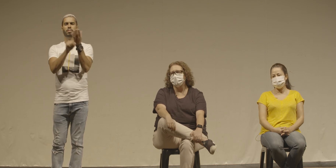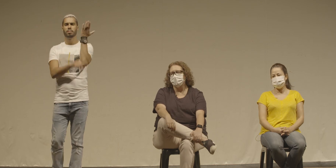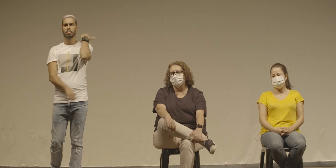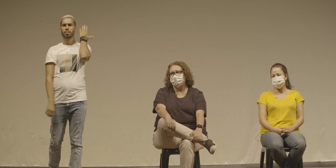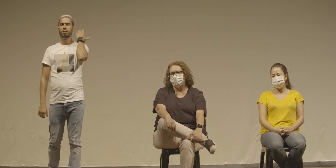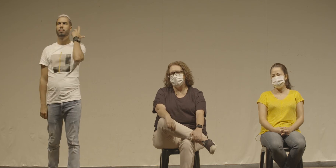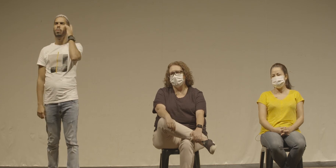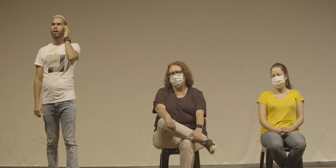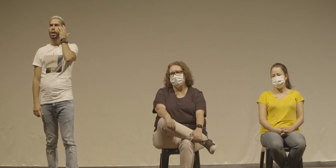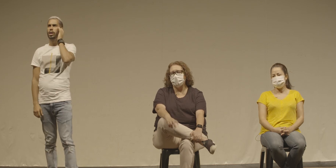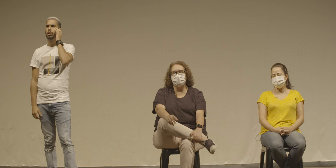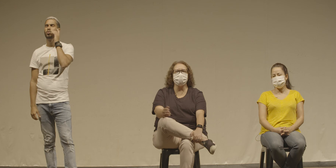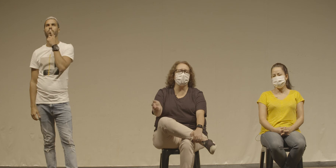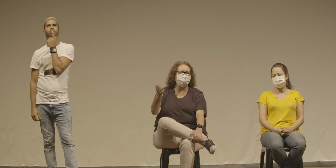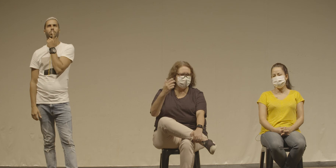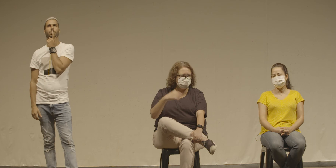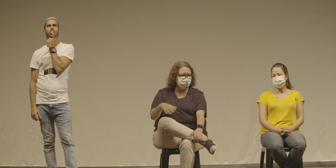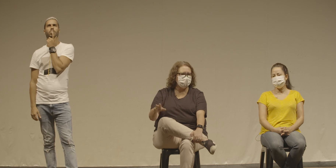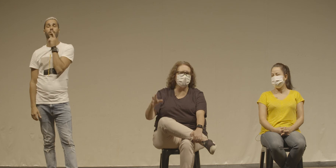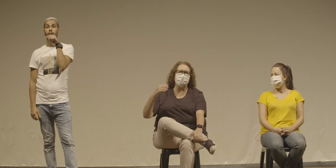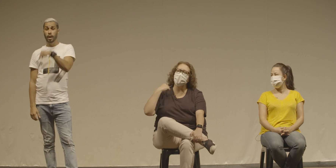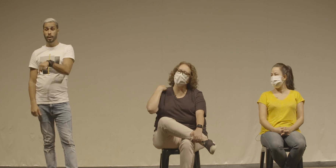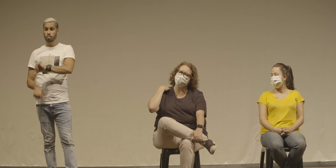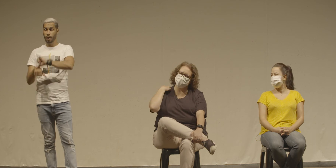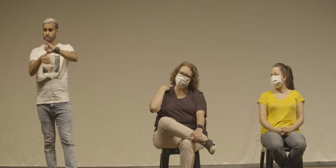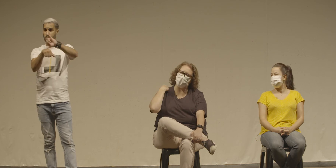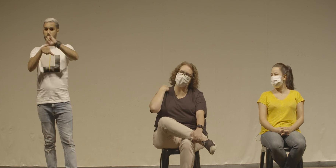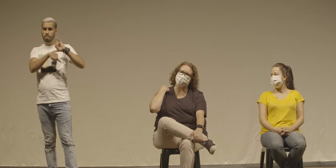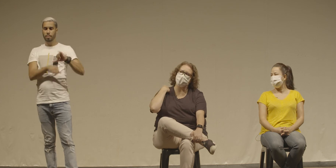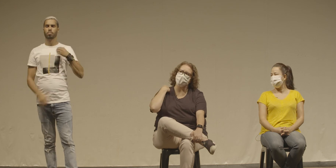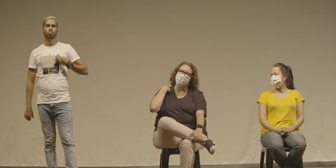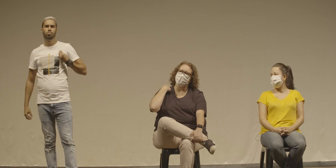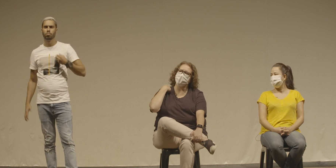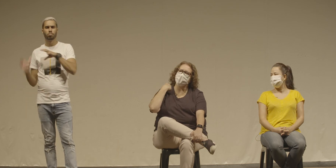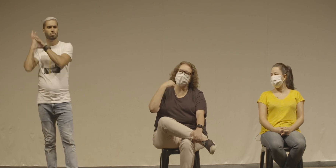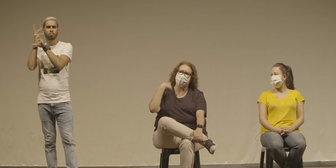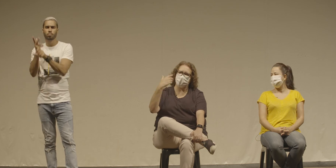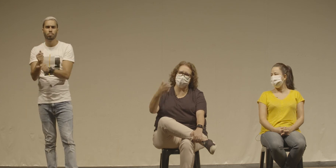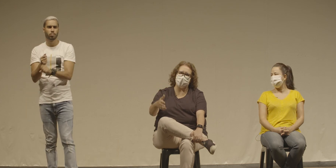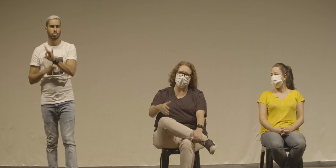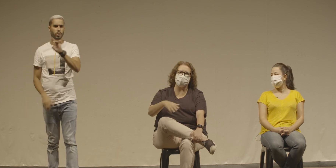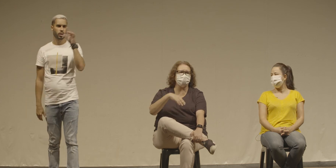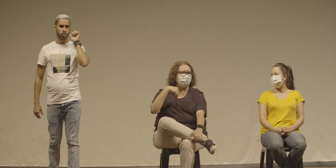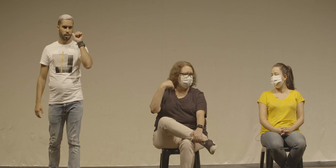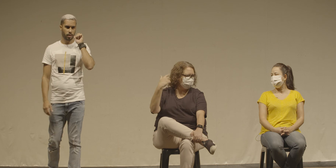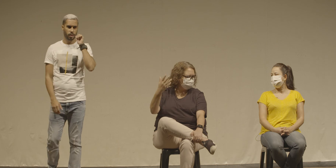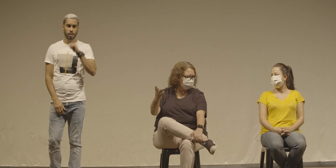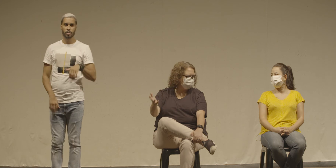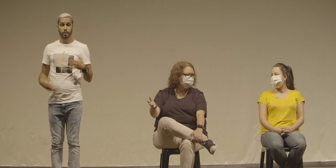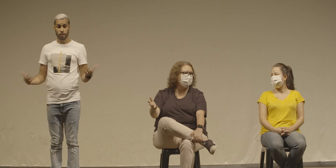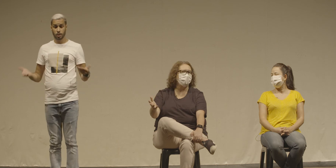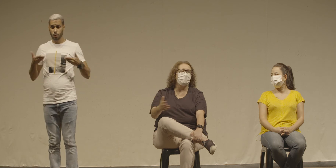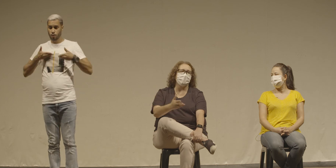engano, e ali tinha o acervo dessas mulheres e tudo mais, né? E aí elas foram convidadas, foram